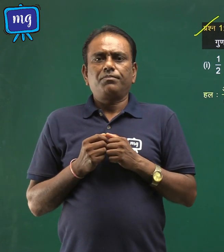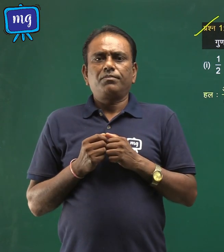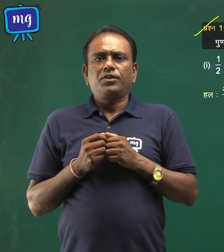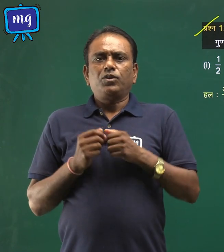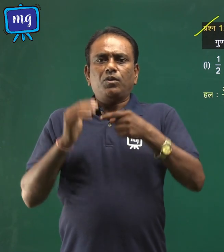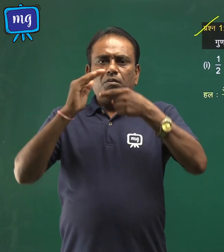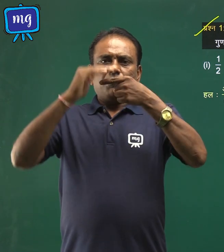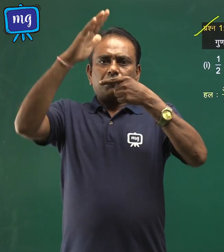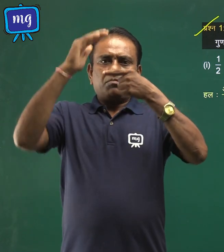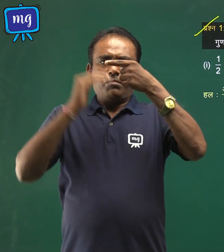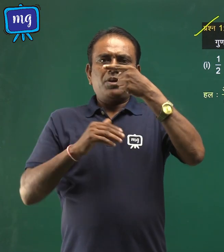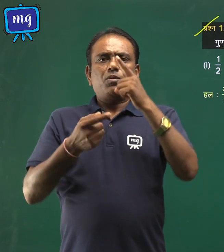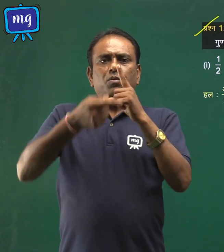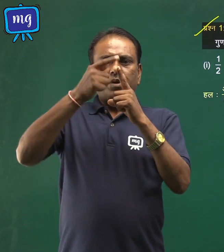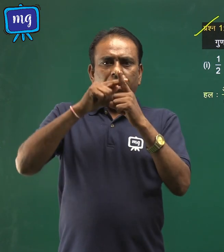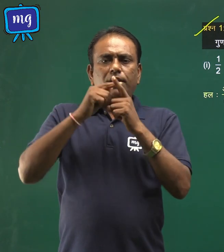भिन्नों के